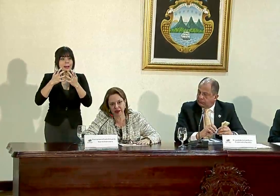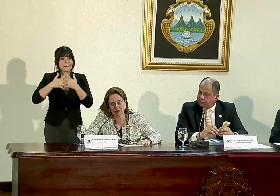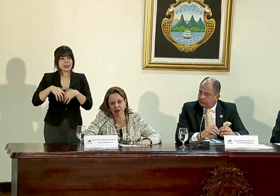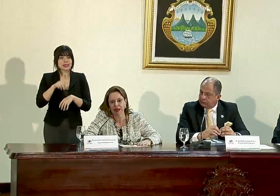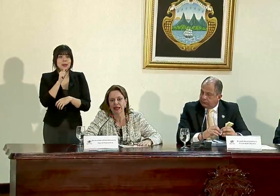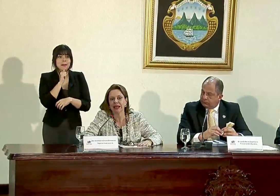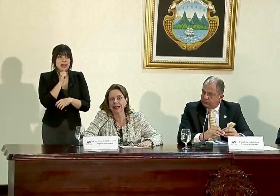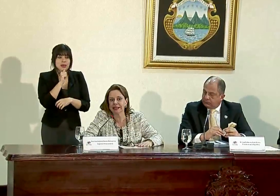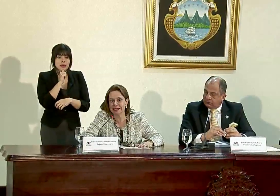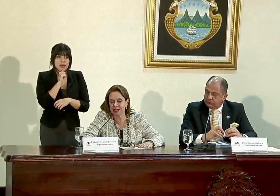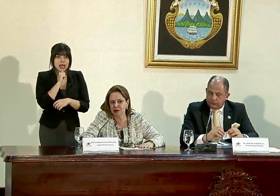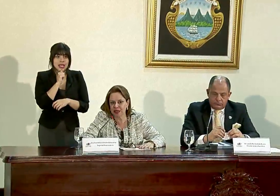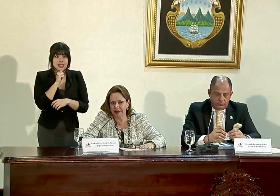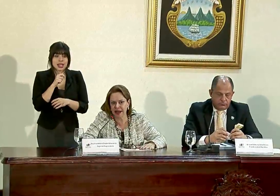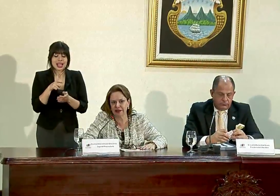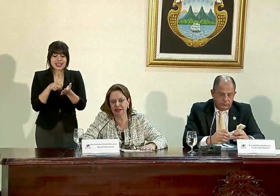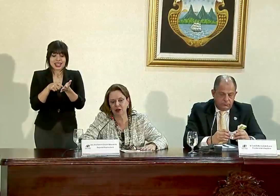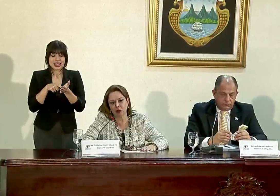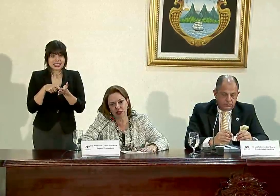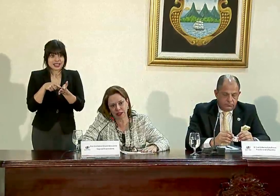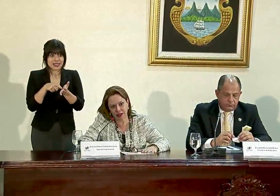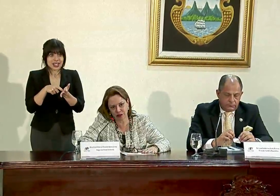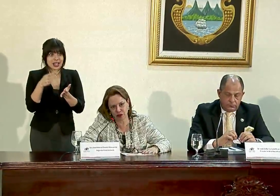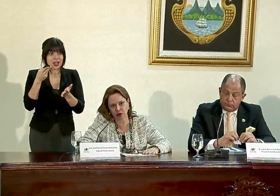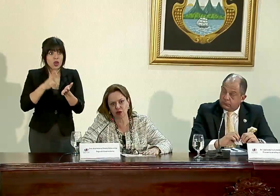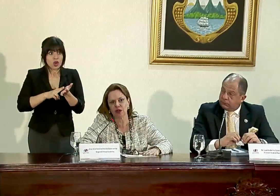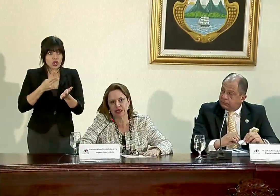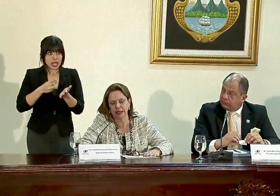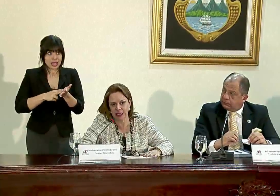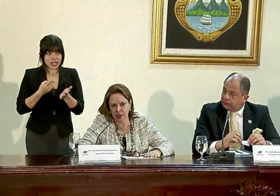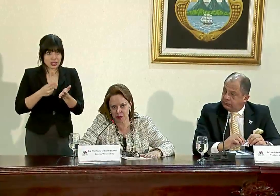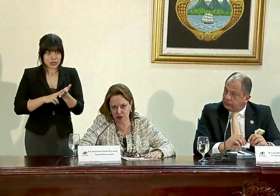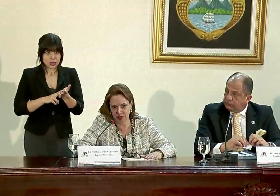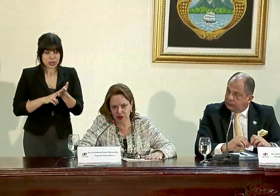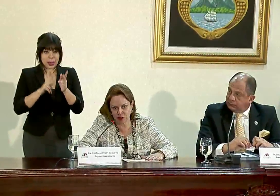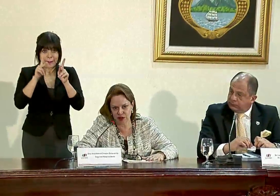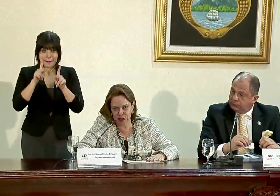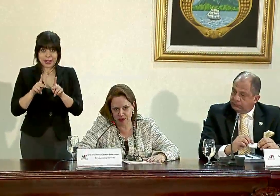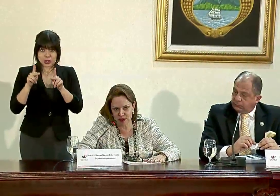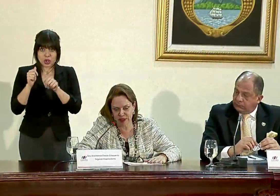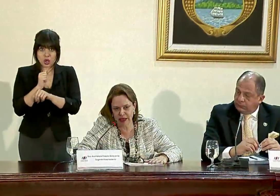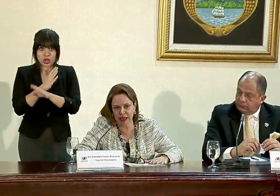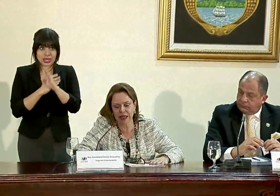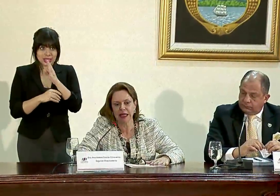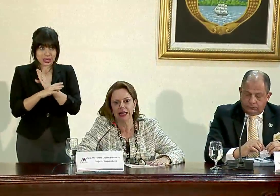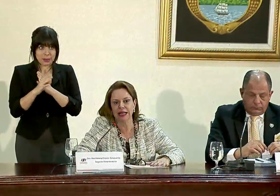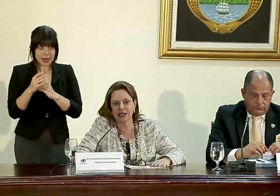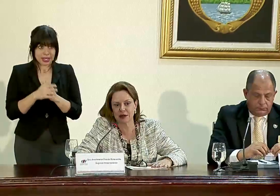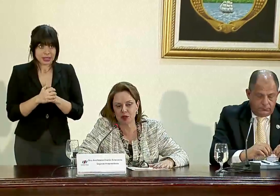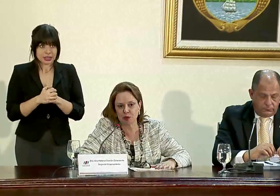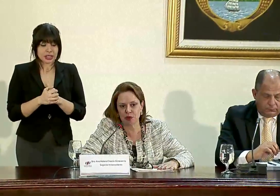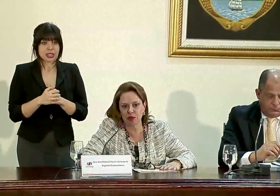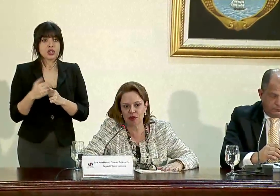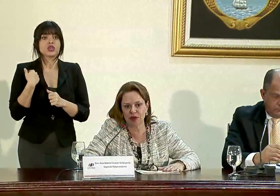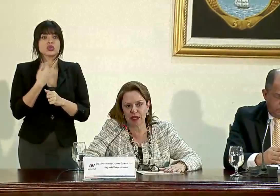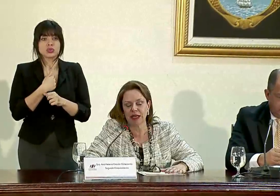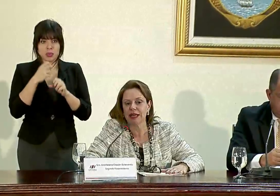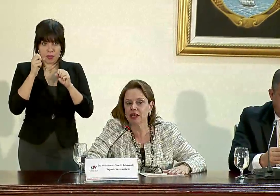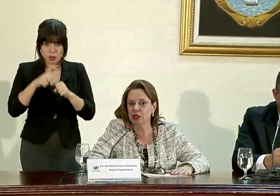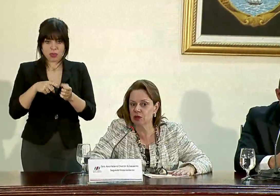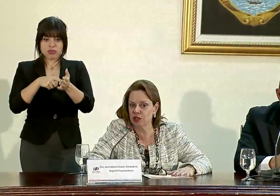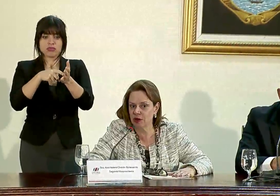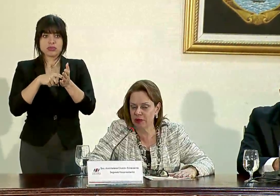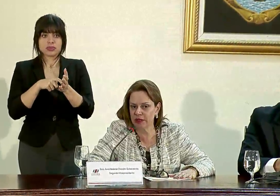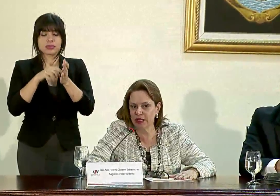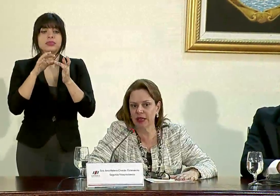privada la exigibilidad de contratación de las personas con discapacidad las hemos podido hacer